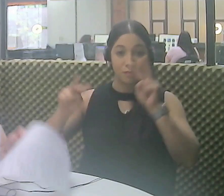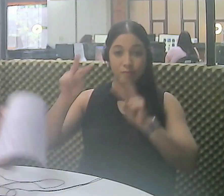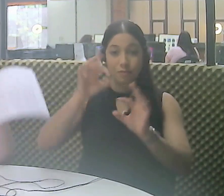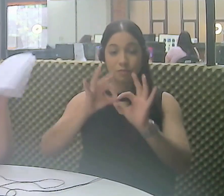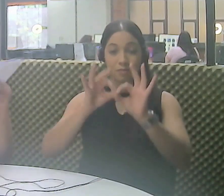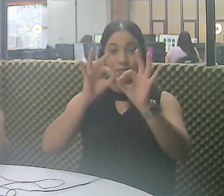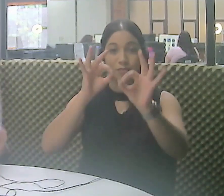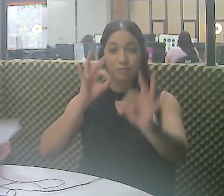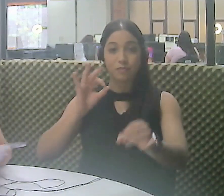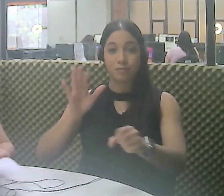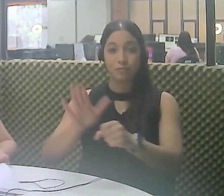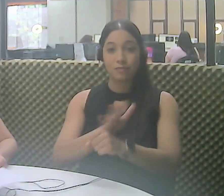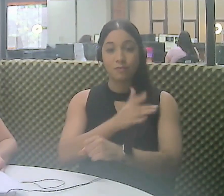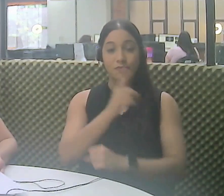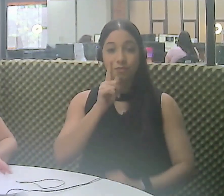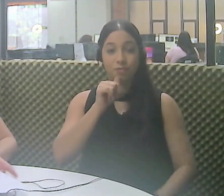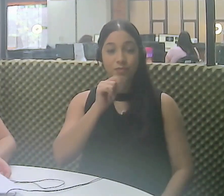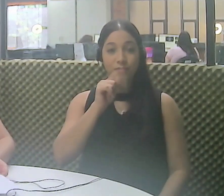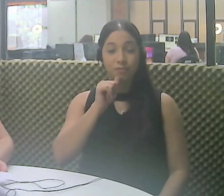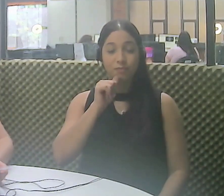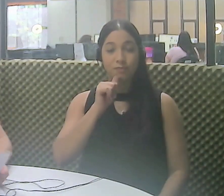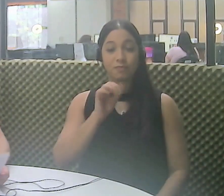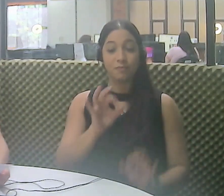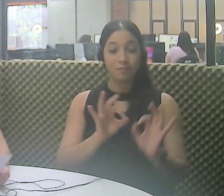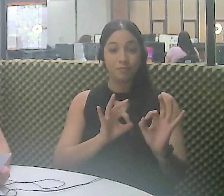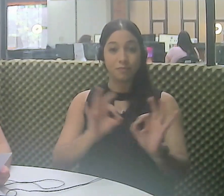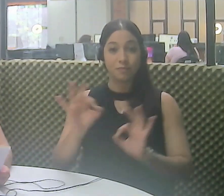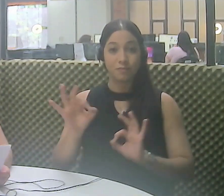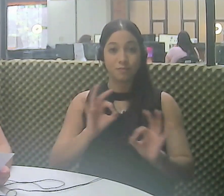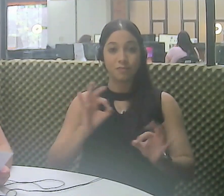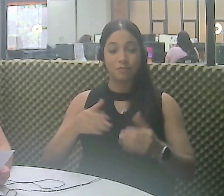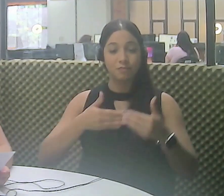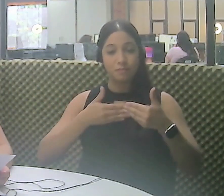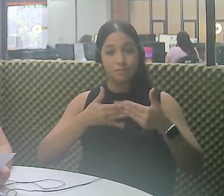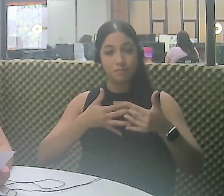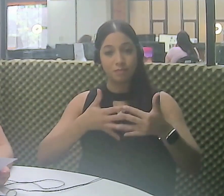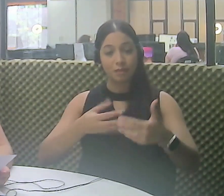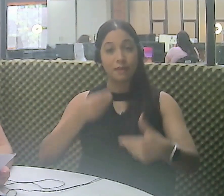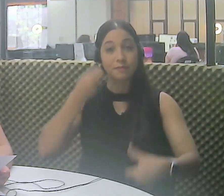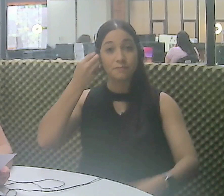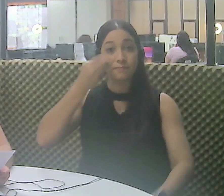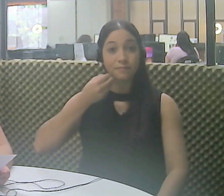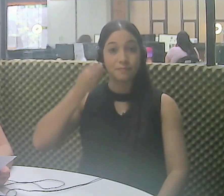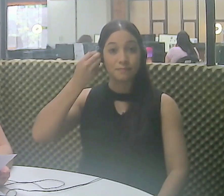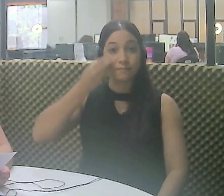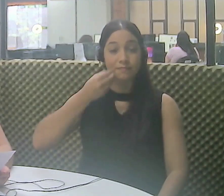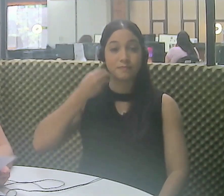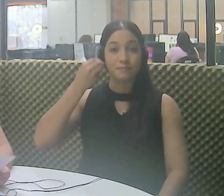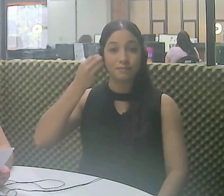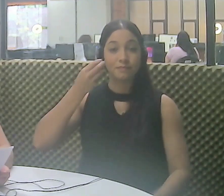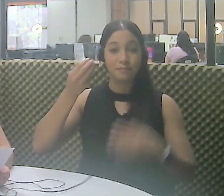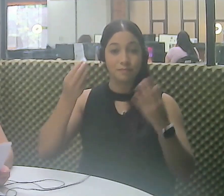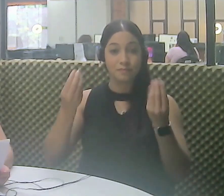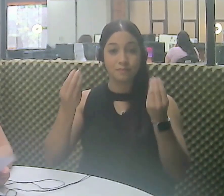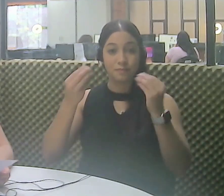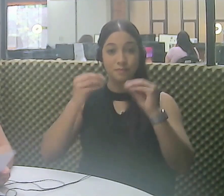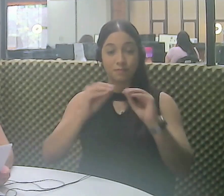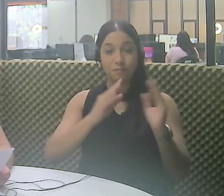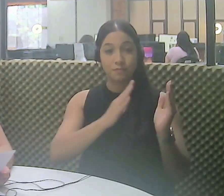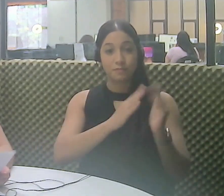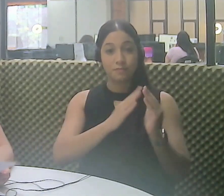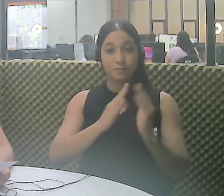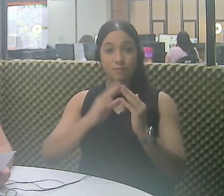serviço de abastecimento de água. O projeto ainda está em fase de testes e encontra-se instalado em imóveis